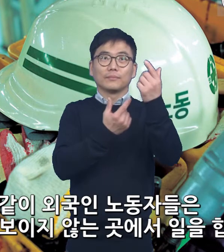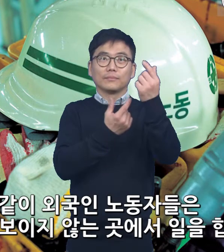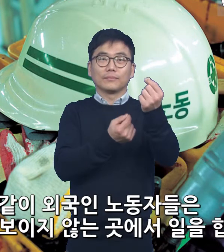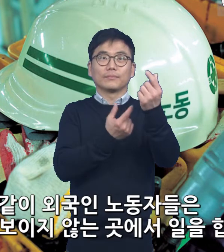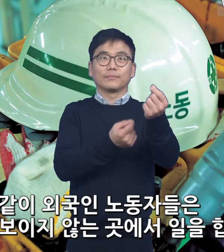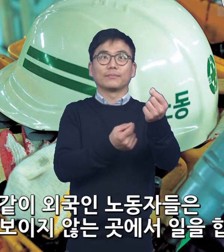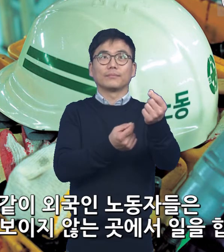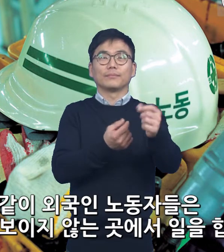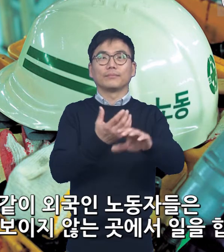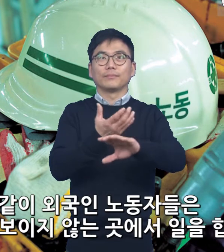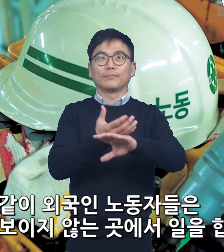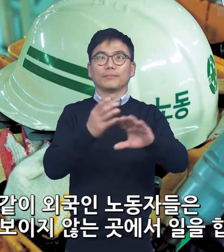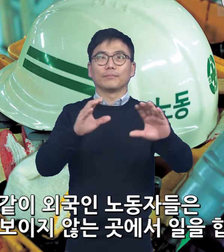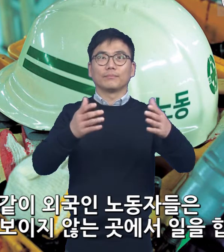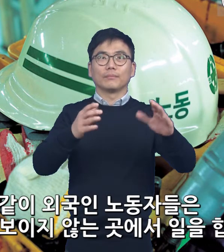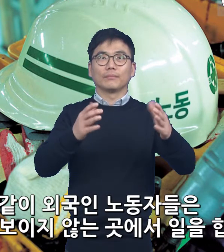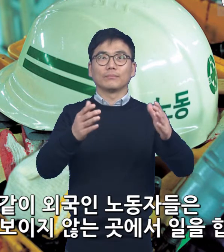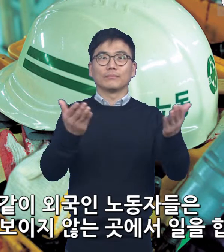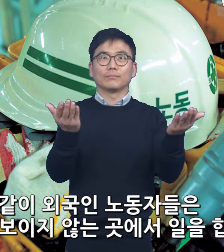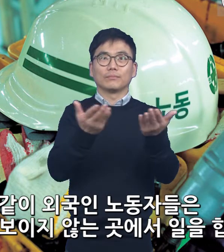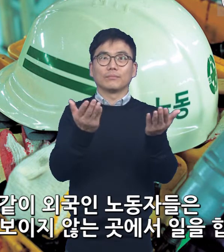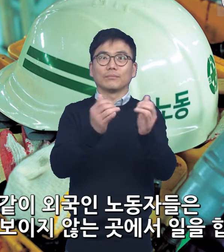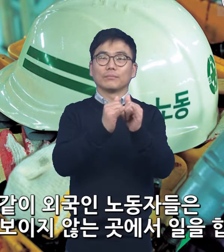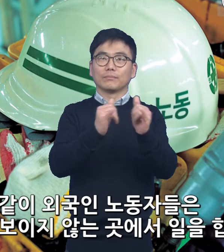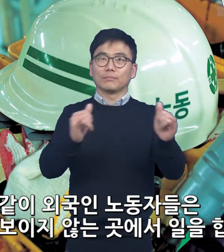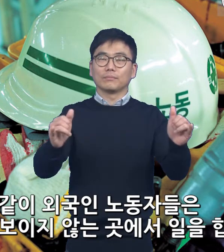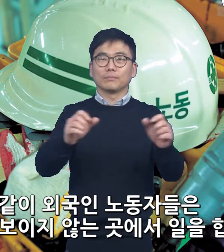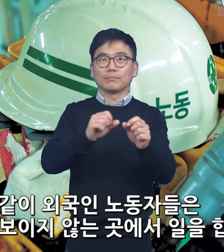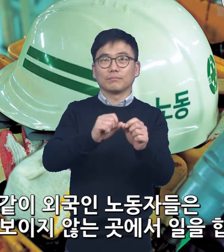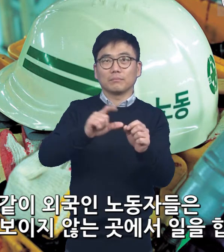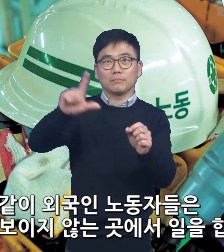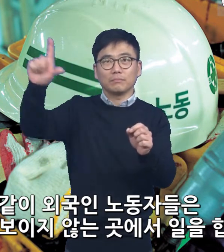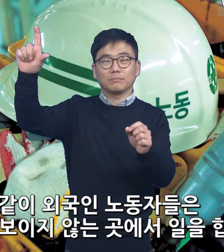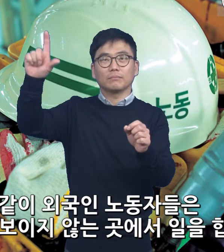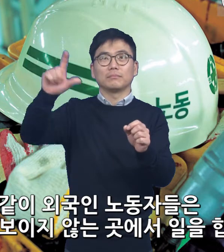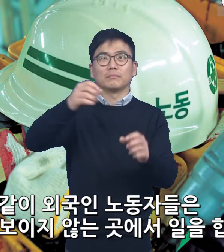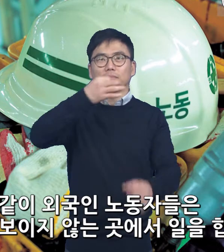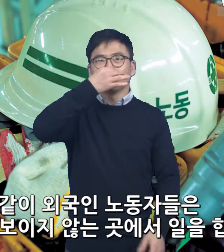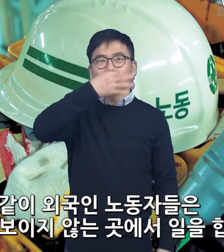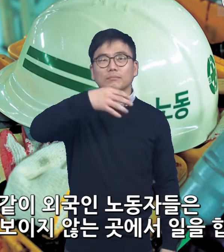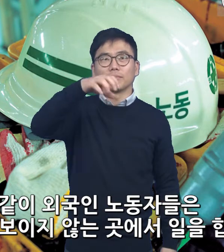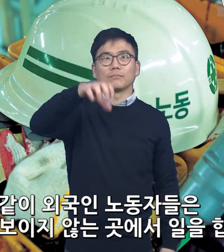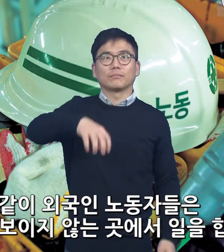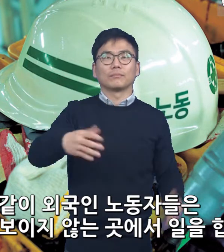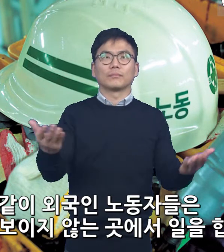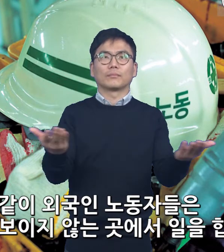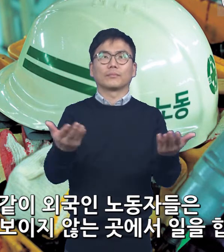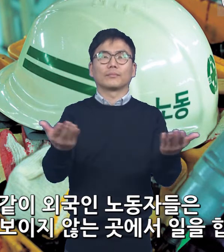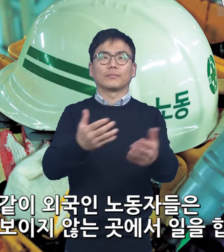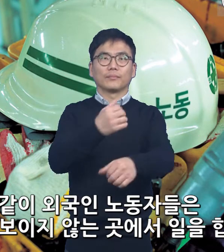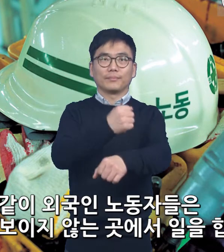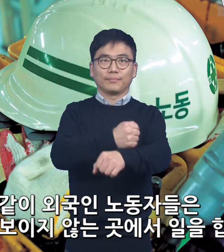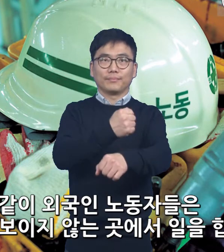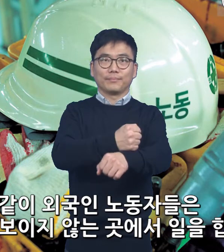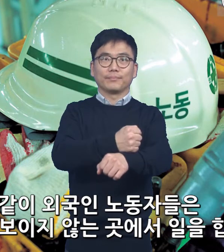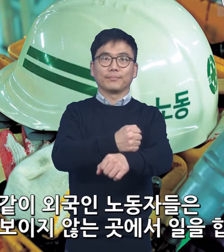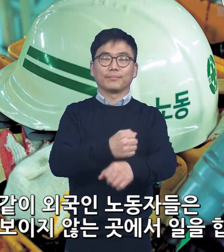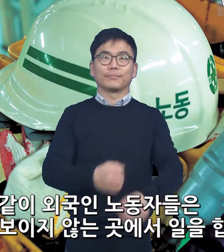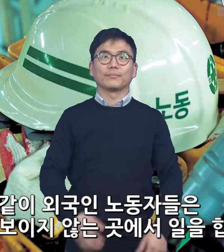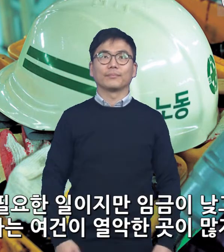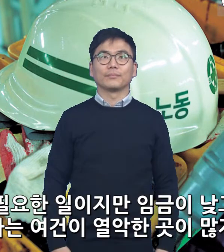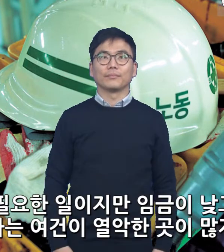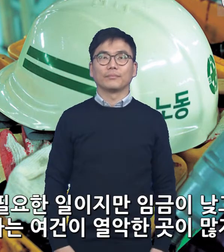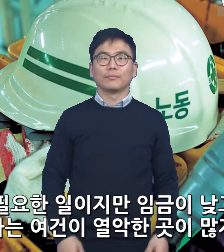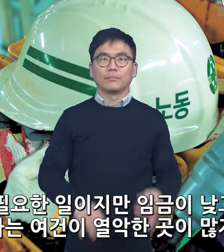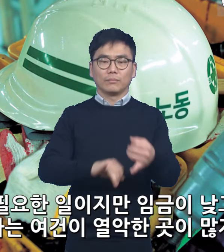이와 같이 외국인 노동자들은 주로 보이지 않는 곳에서 일을 합니다.